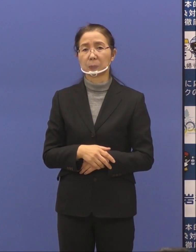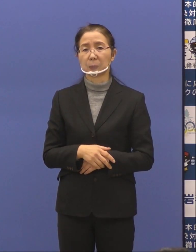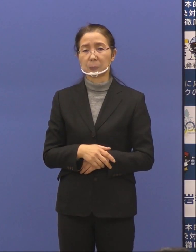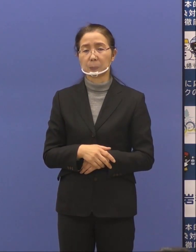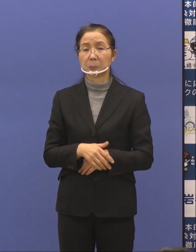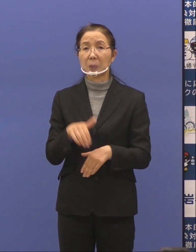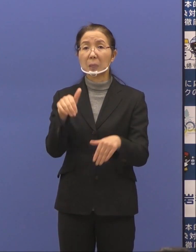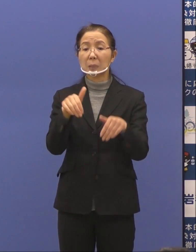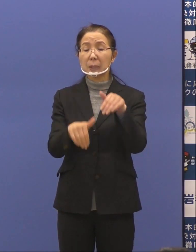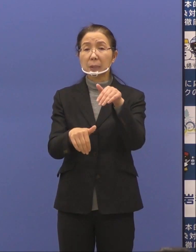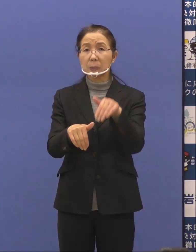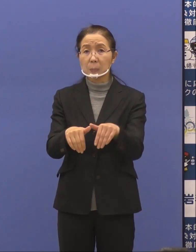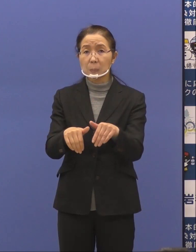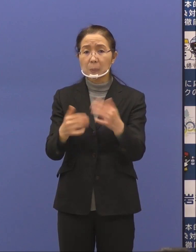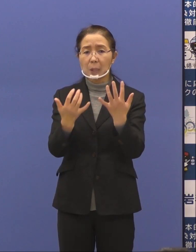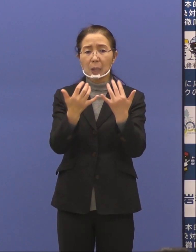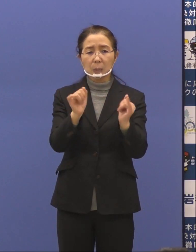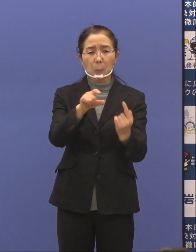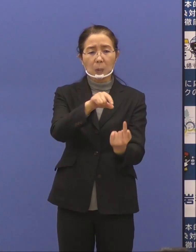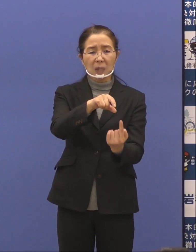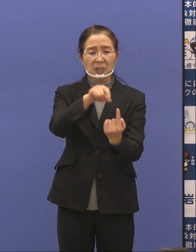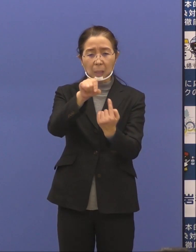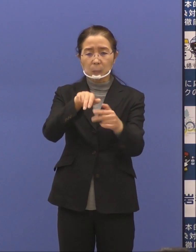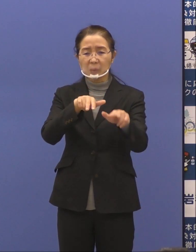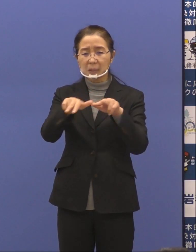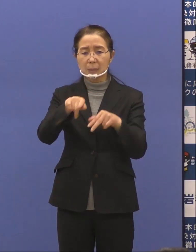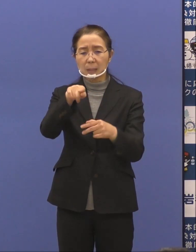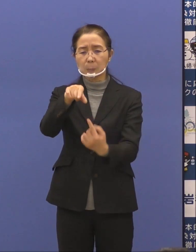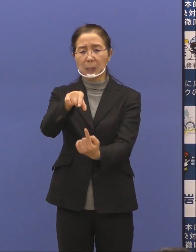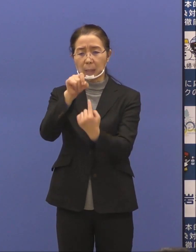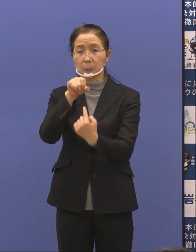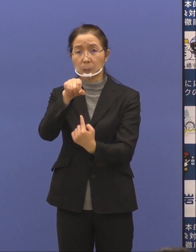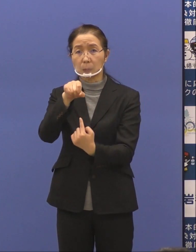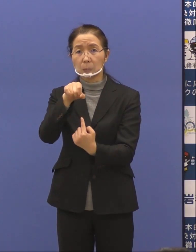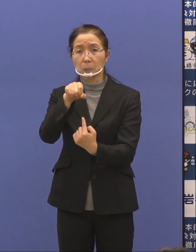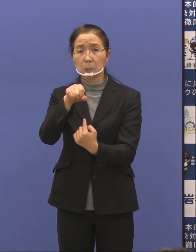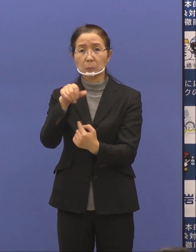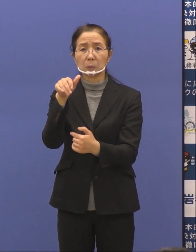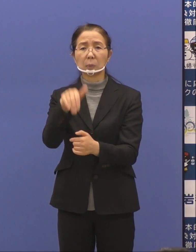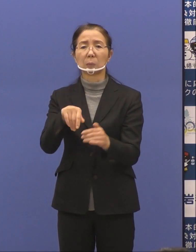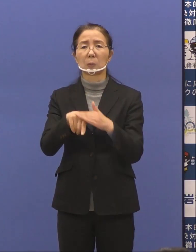選挙というのは人を選び政策を選ぶものなわけですから、